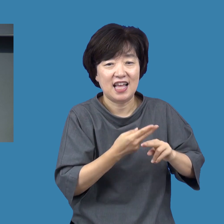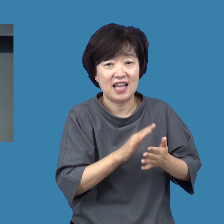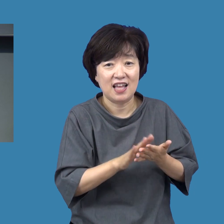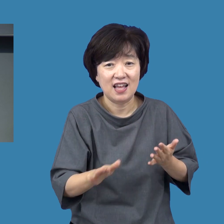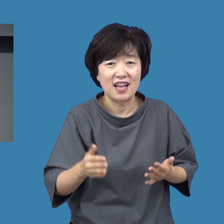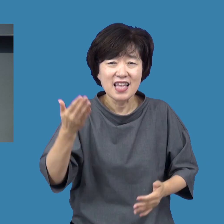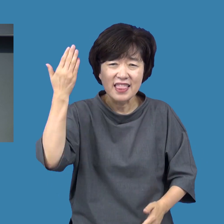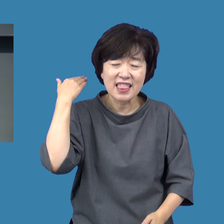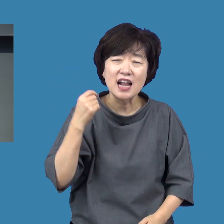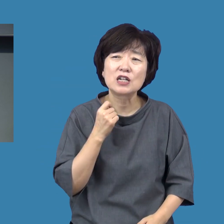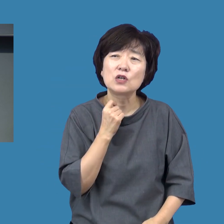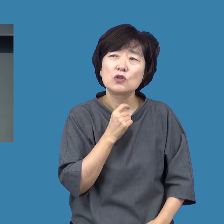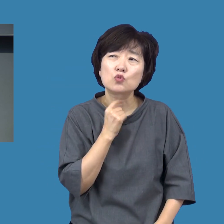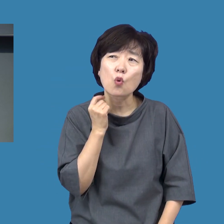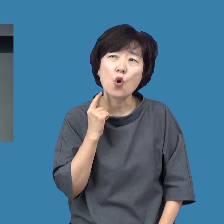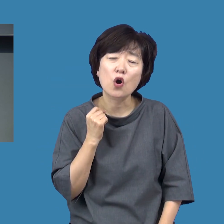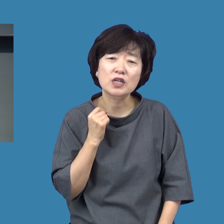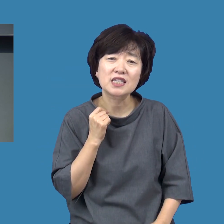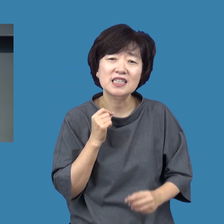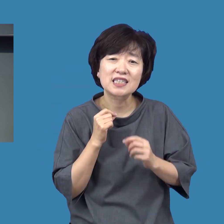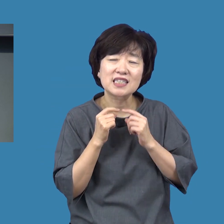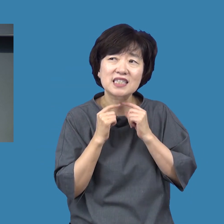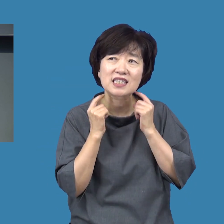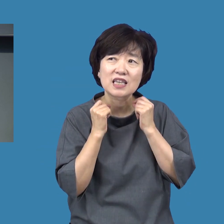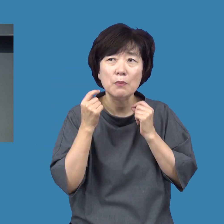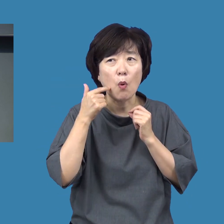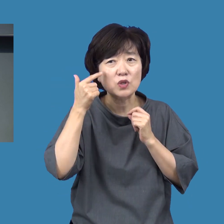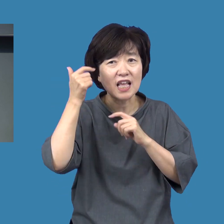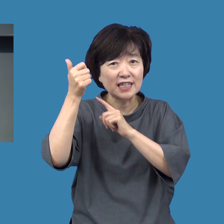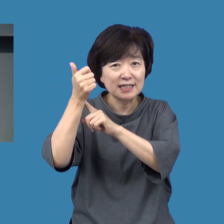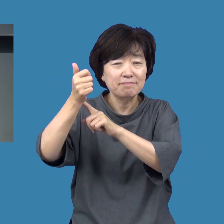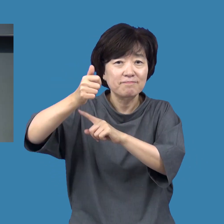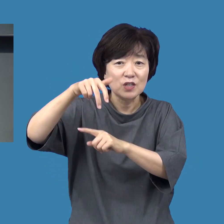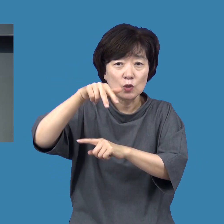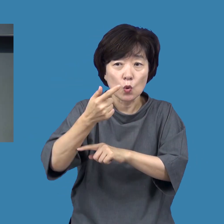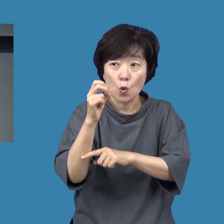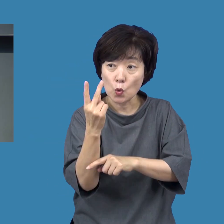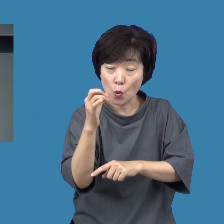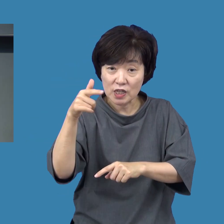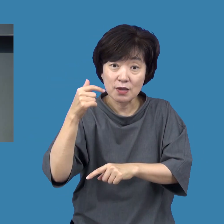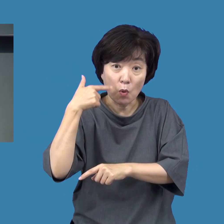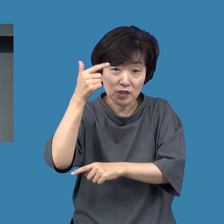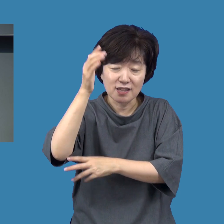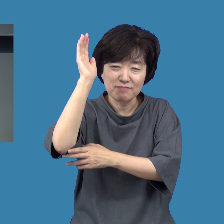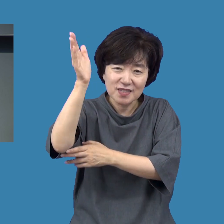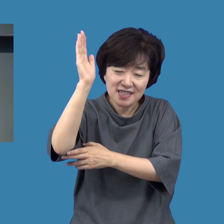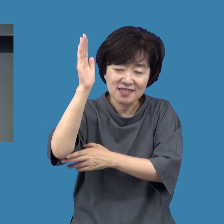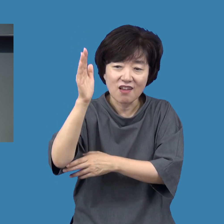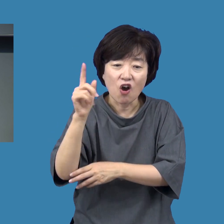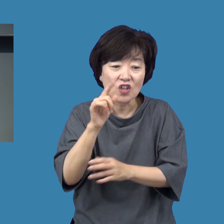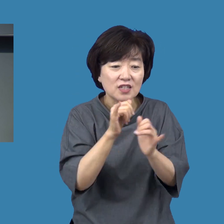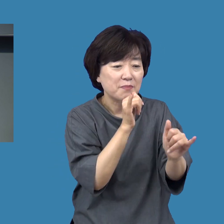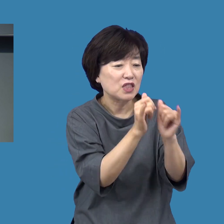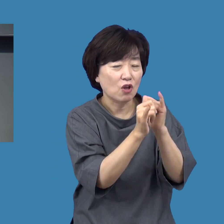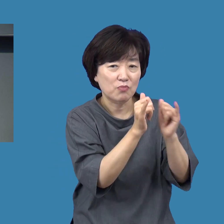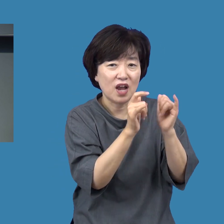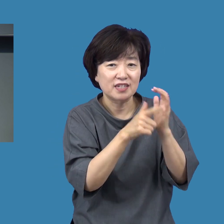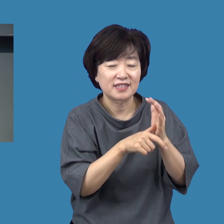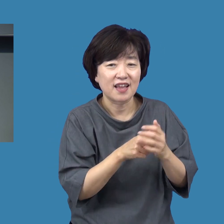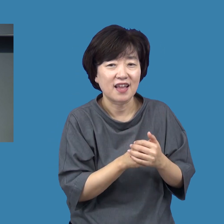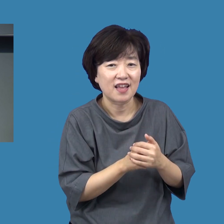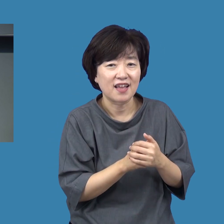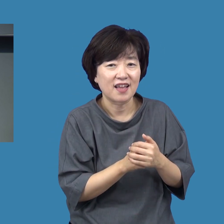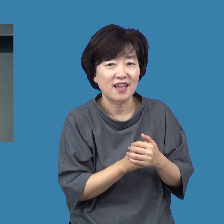목사님한테 조영기 목사님이 한창 막 사역이 이렇게 하실 때 어떤 분이 이제 인터뷰를 하신 게 있는데 뭐라고 인터뷰를